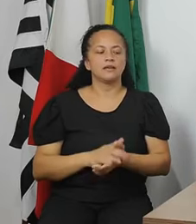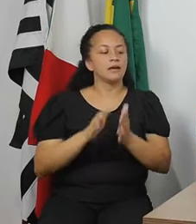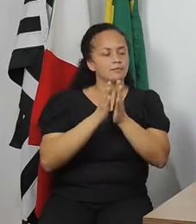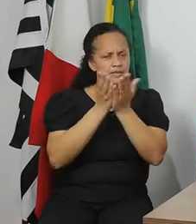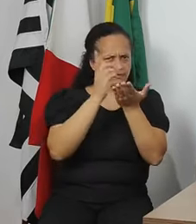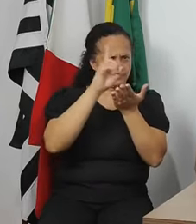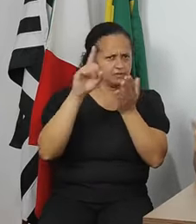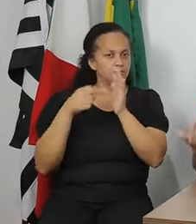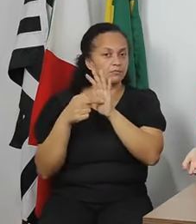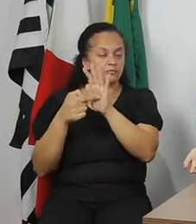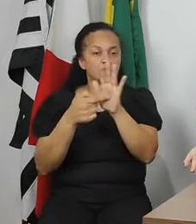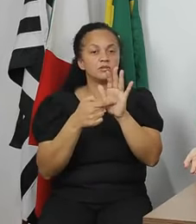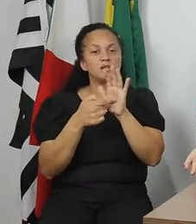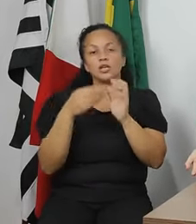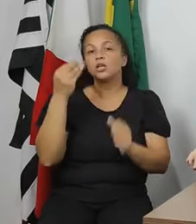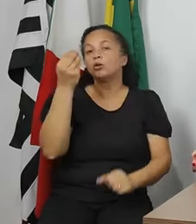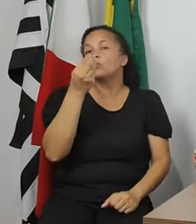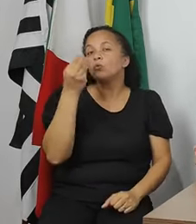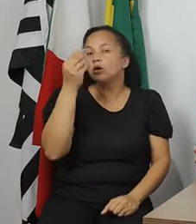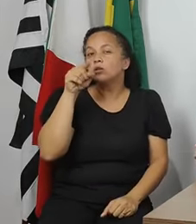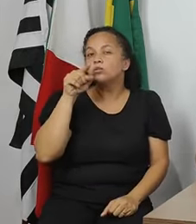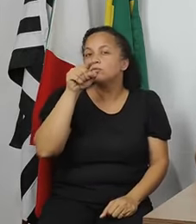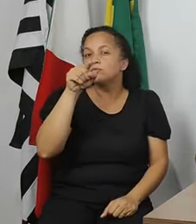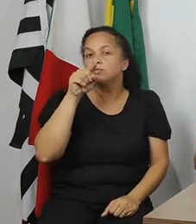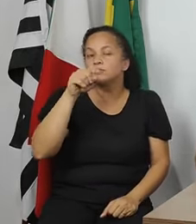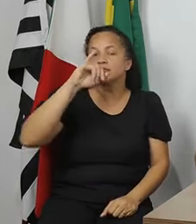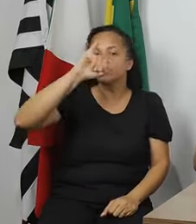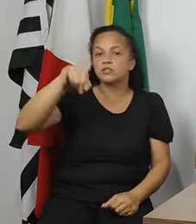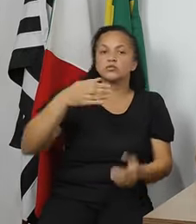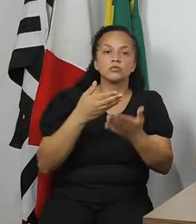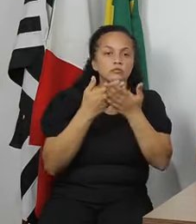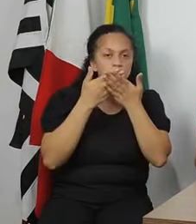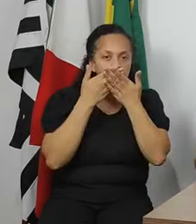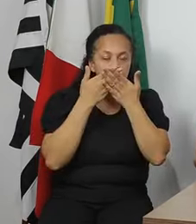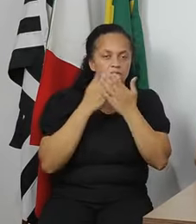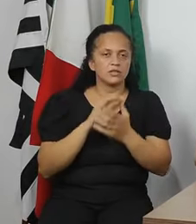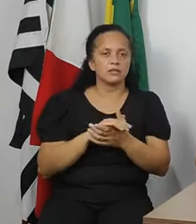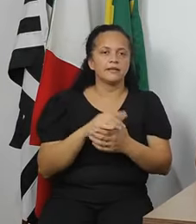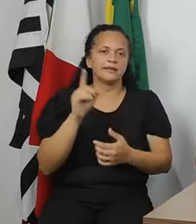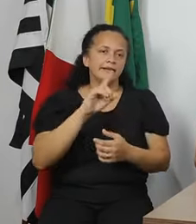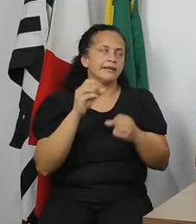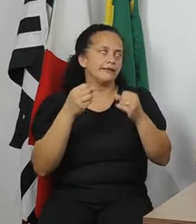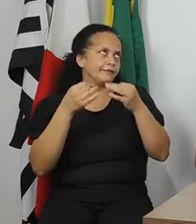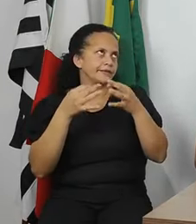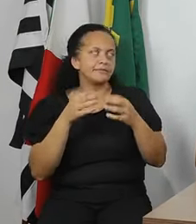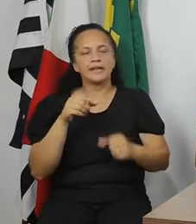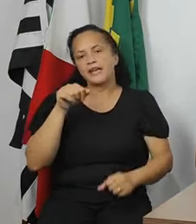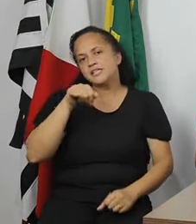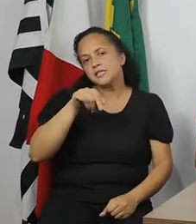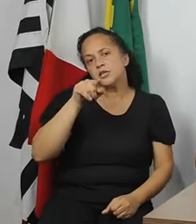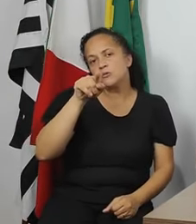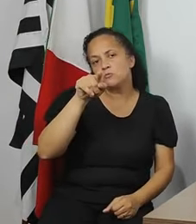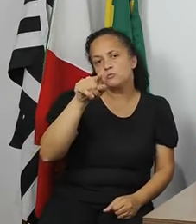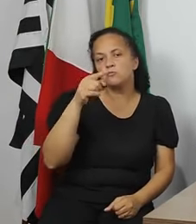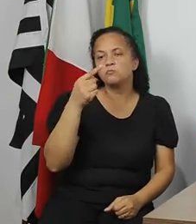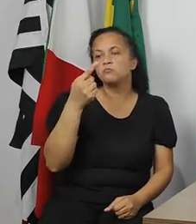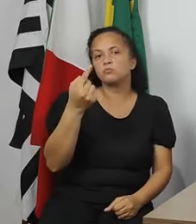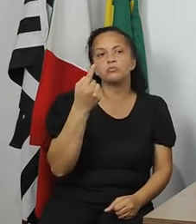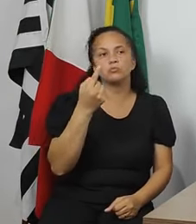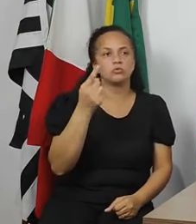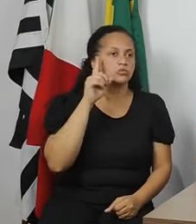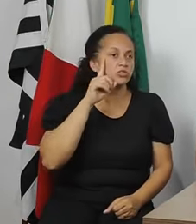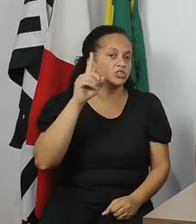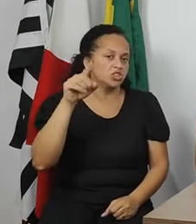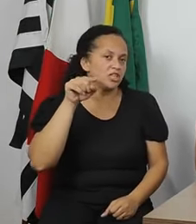sobre, e quando jejuardes? Ele não fala assim, se um dia você tiver a ideia de jejuar. Então, eu creio que a expectativa aqui do coração de Deus